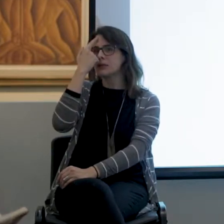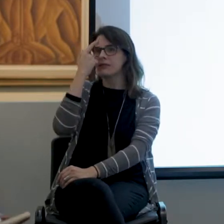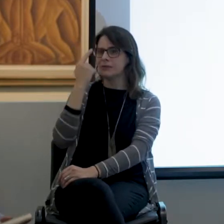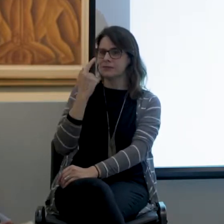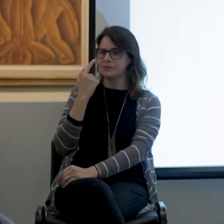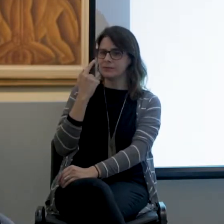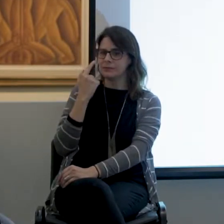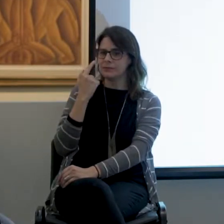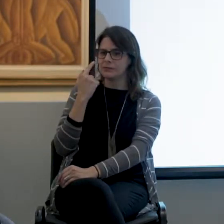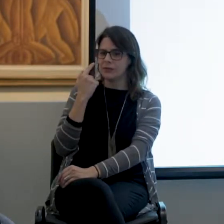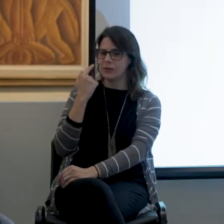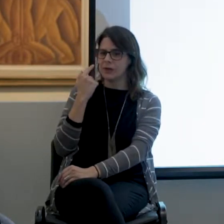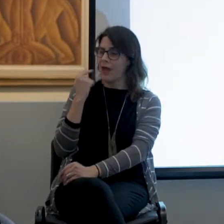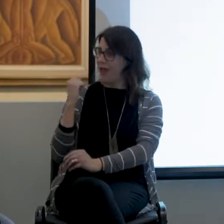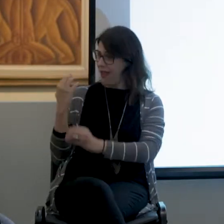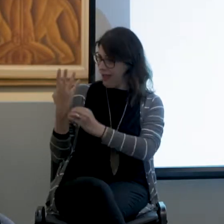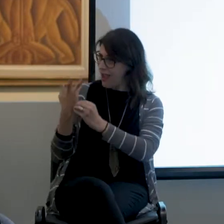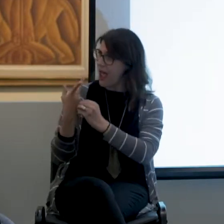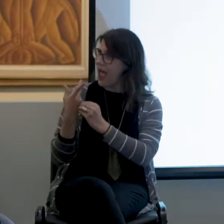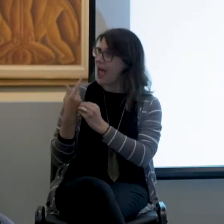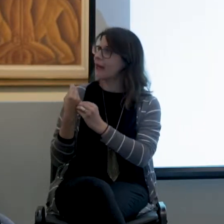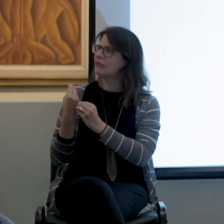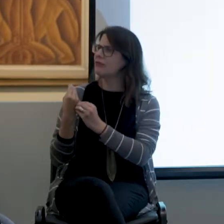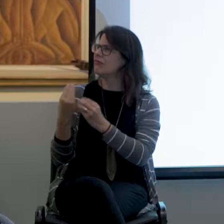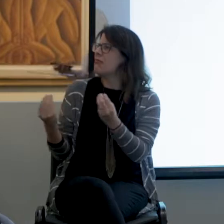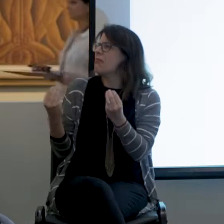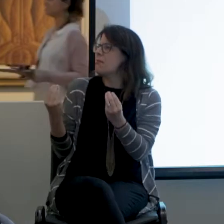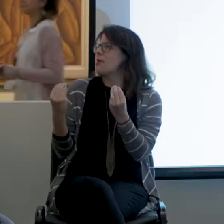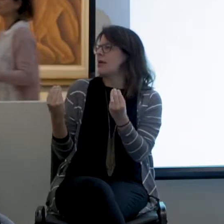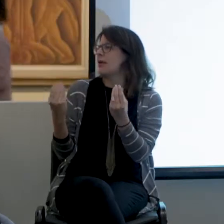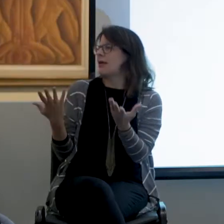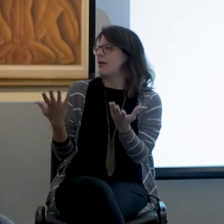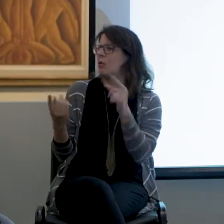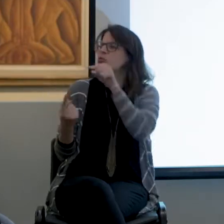coisas, então a arte serve para quê?